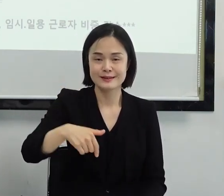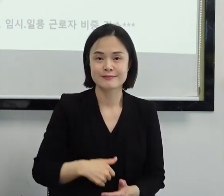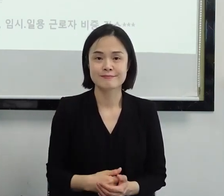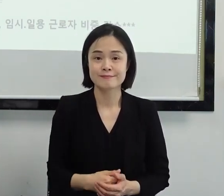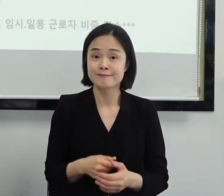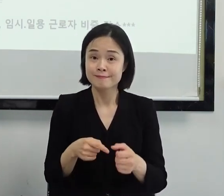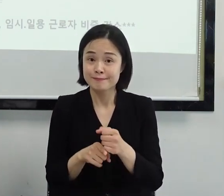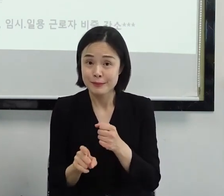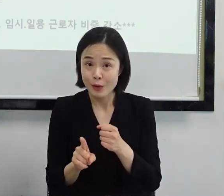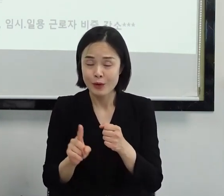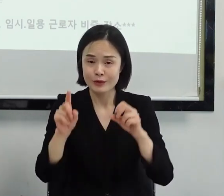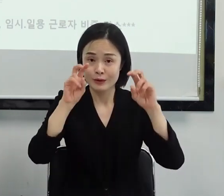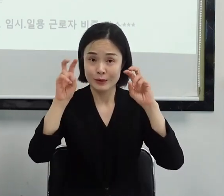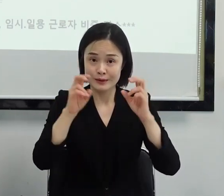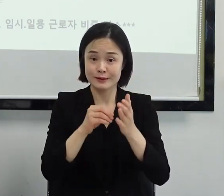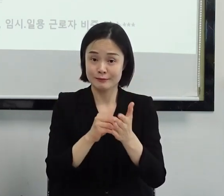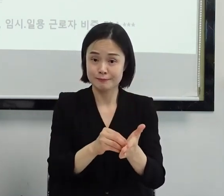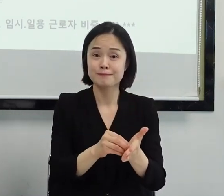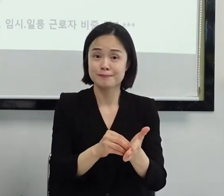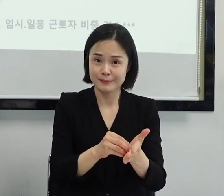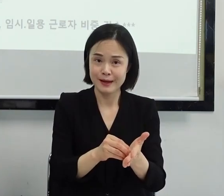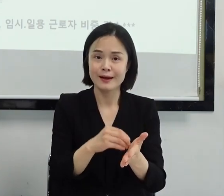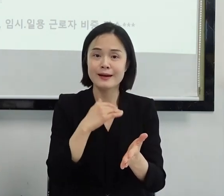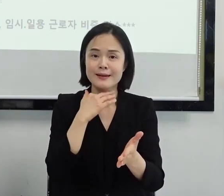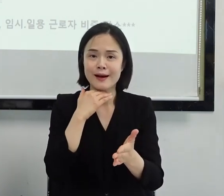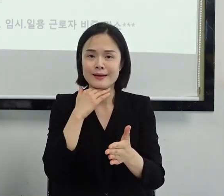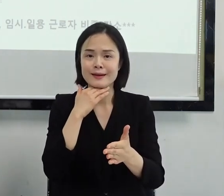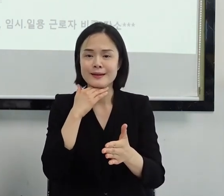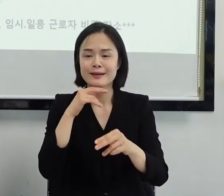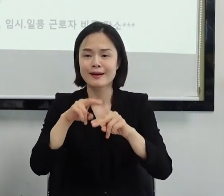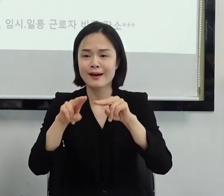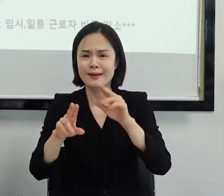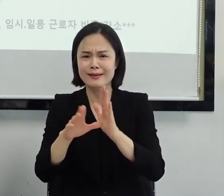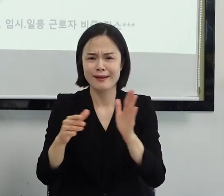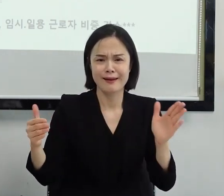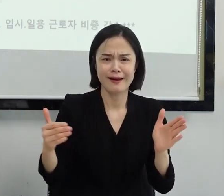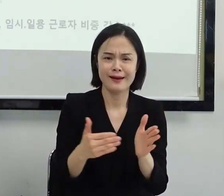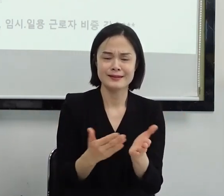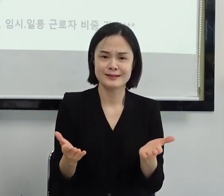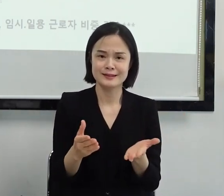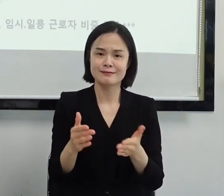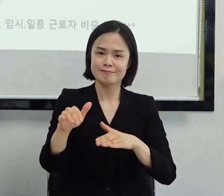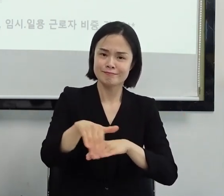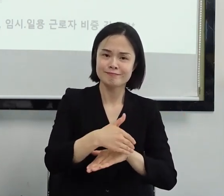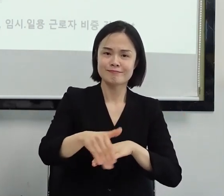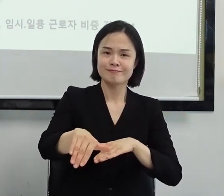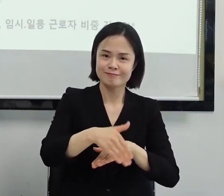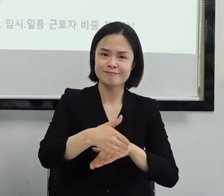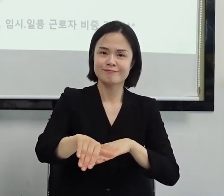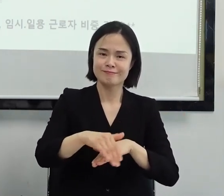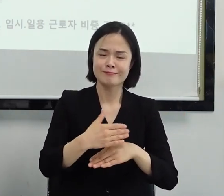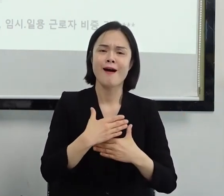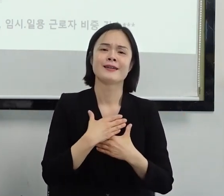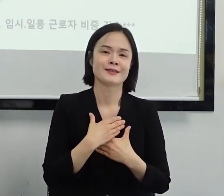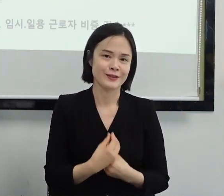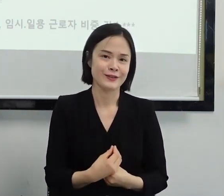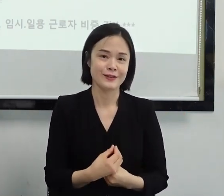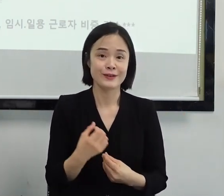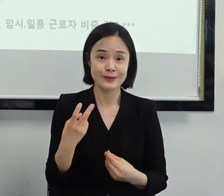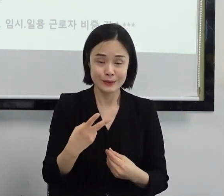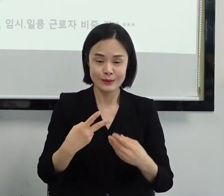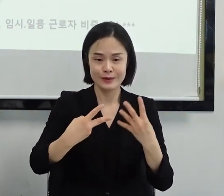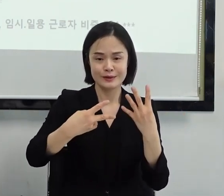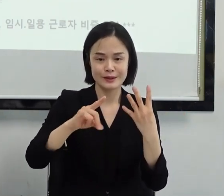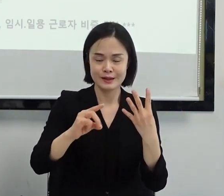때 정년이 보장이 되고, 그 다음에 뭐 우리가 소위 얘기하는 4대 보험이라든가 각종 복지 혜택, 학자금 지원 이런